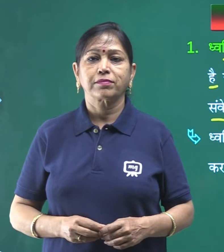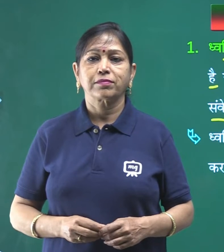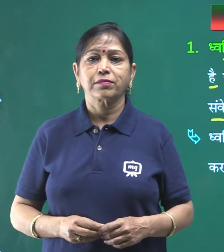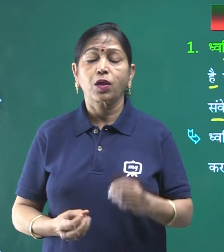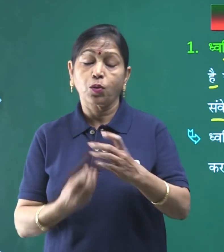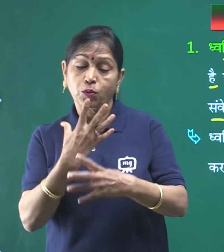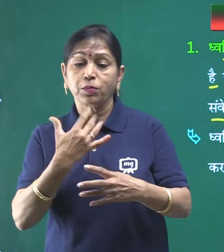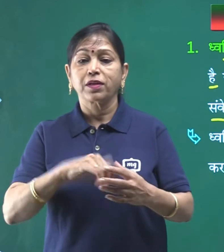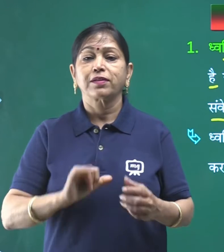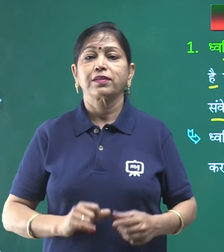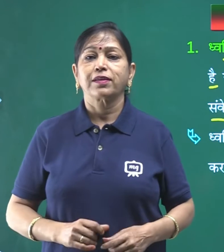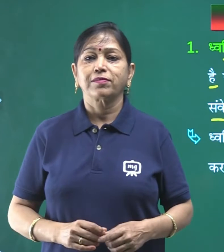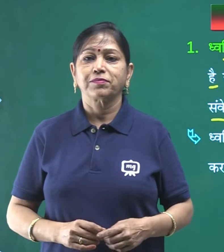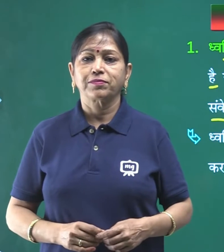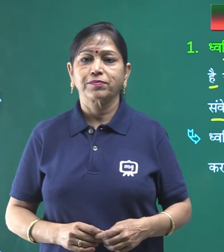उत्पन्न करती है।